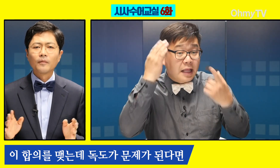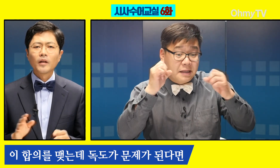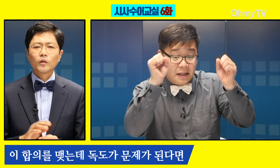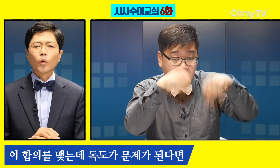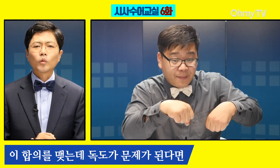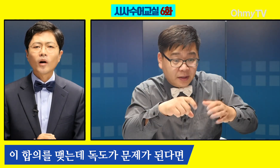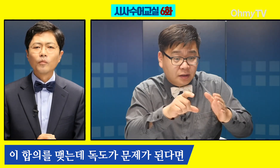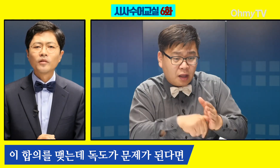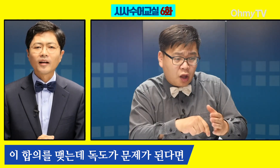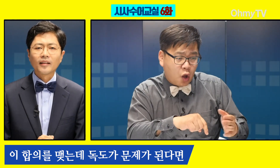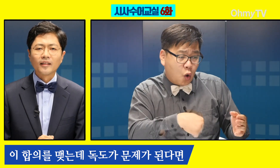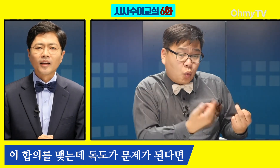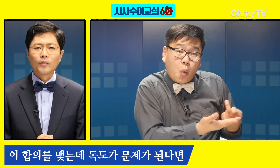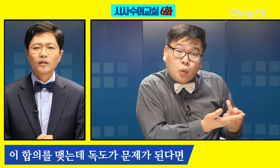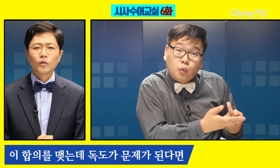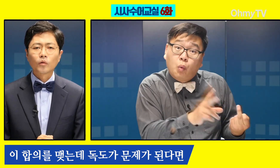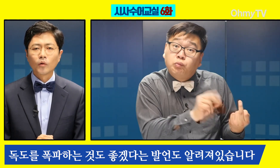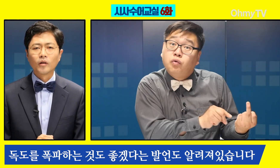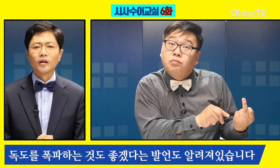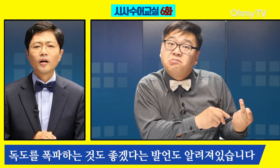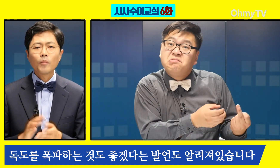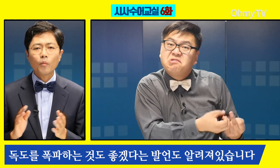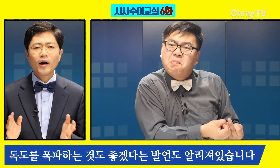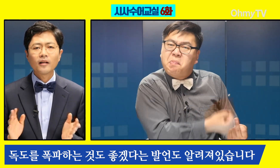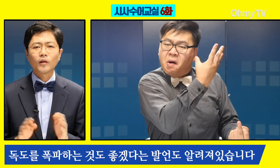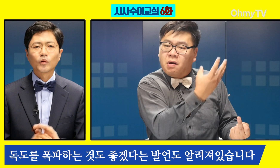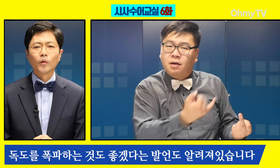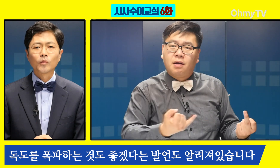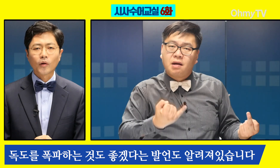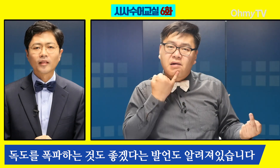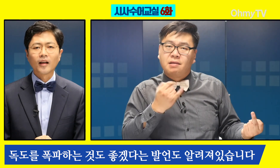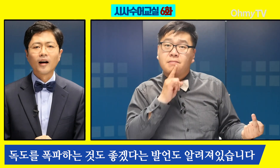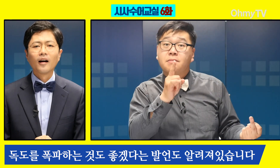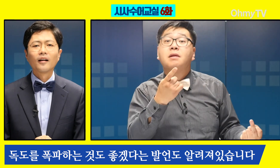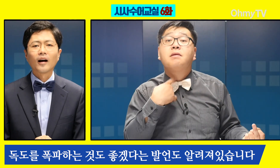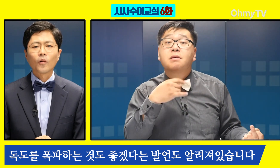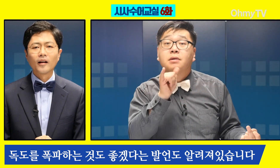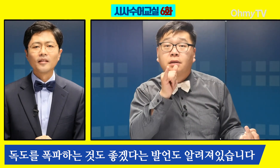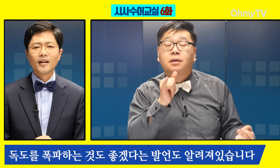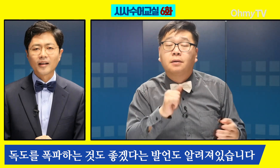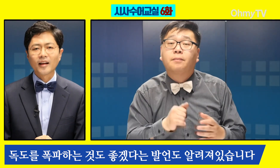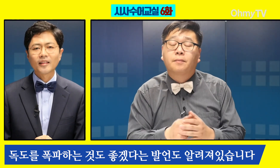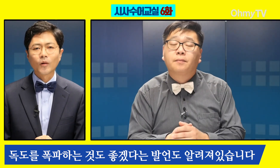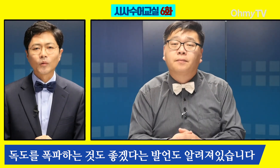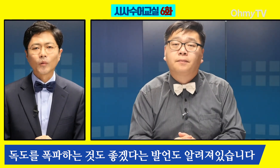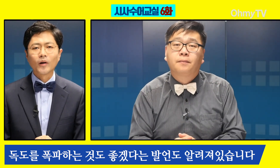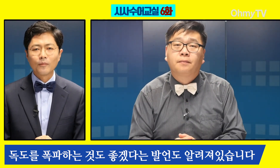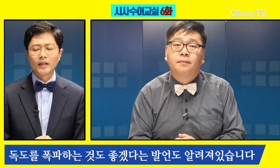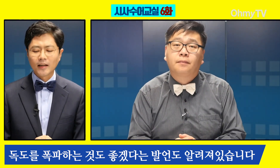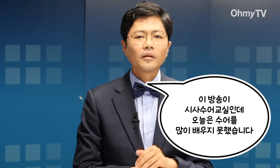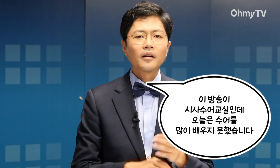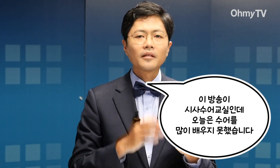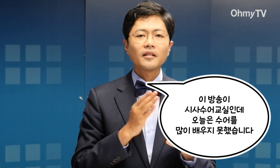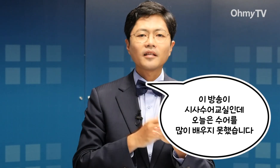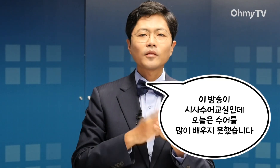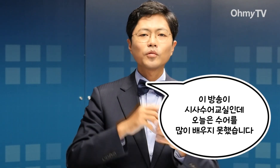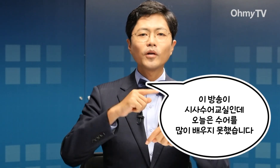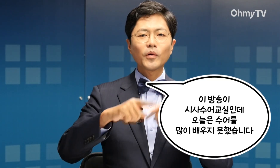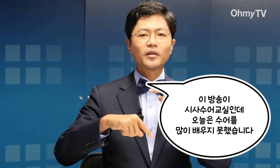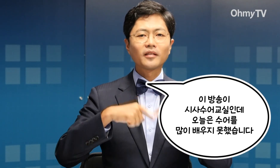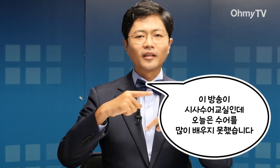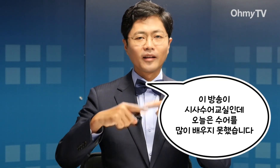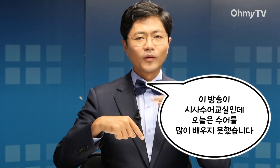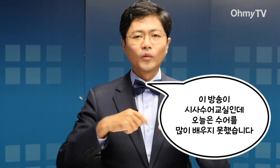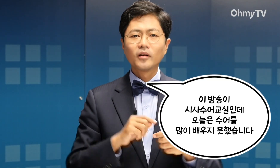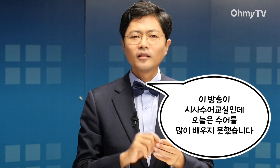맺는데 독도가 문제가 된다면 독도를 폭파하는 것도 좋겠다 라고 하는 이야기를 했다고도 합니다. 저희가 시사